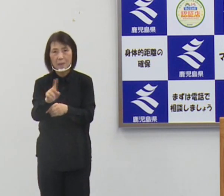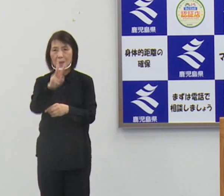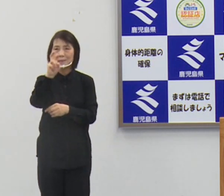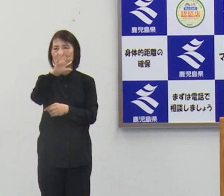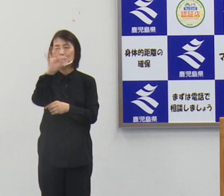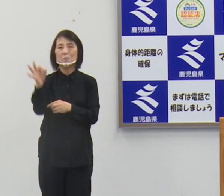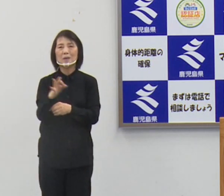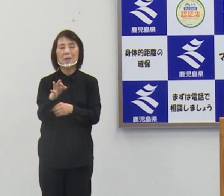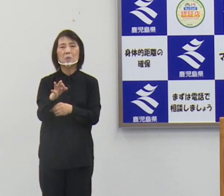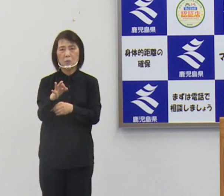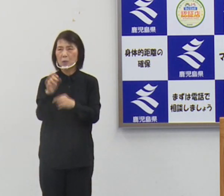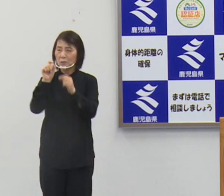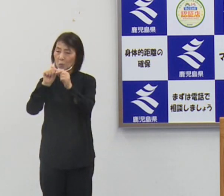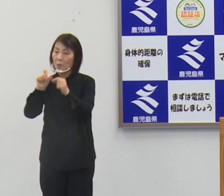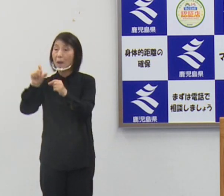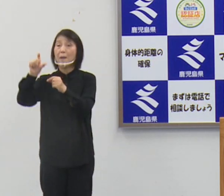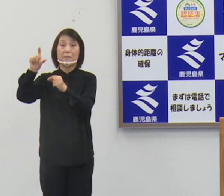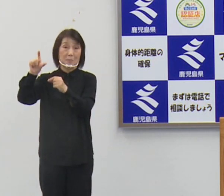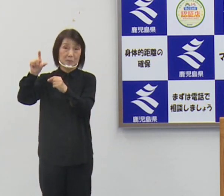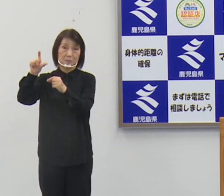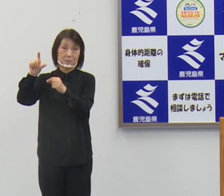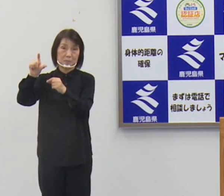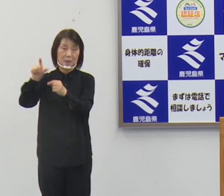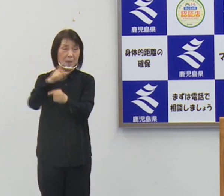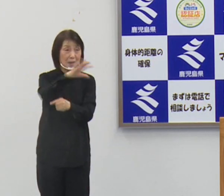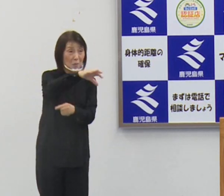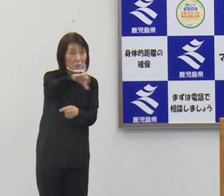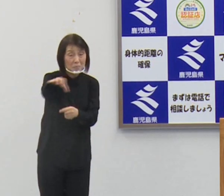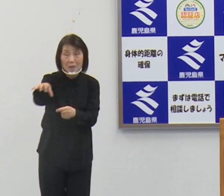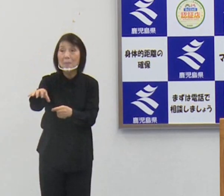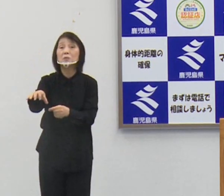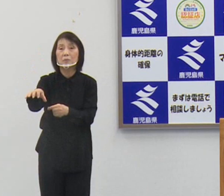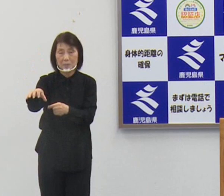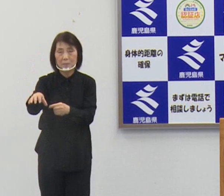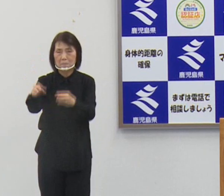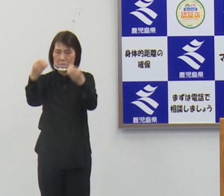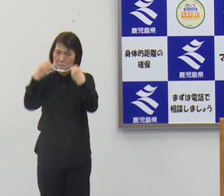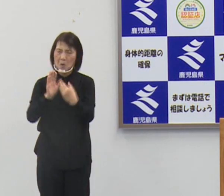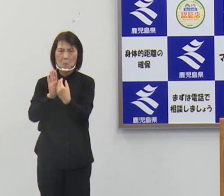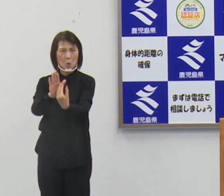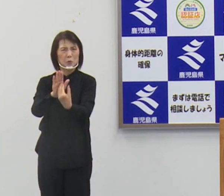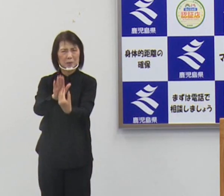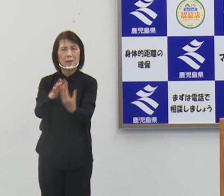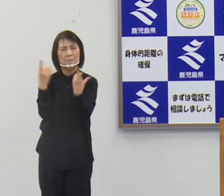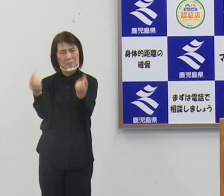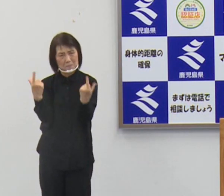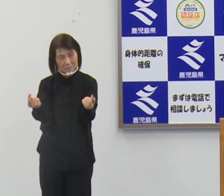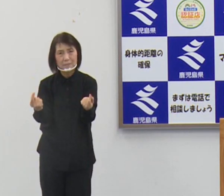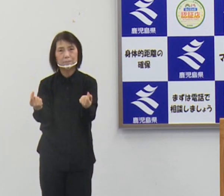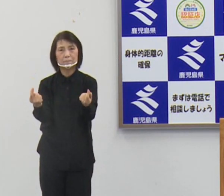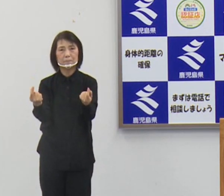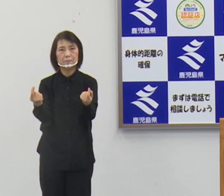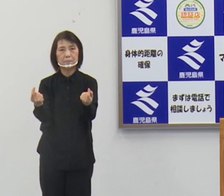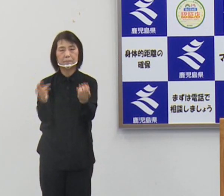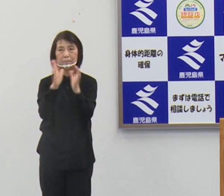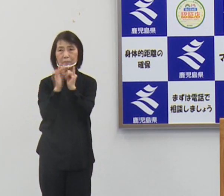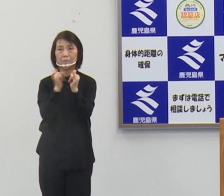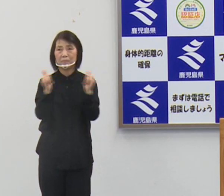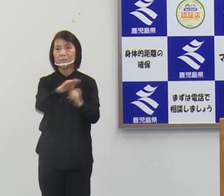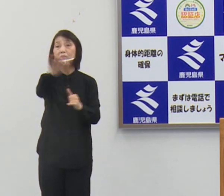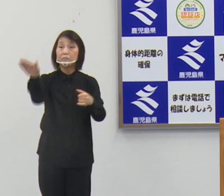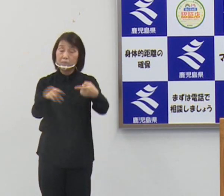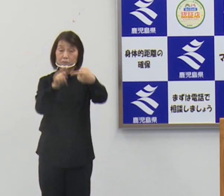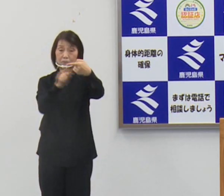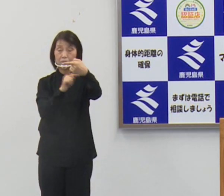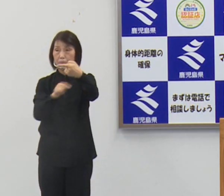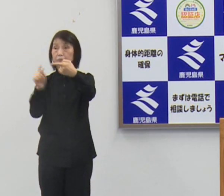程度と高くなっておりますので、あらゆる場面でさらなる感染防止徹底に向けた県民の皆さんお一人お